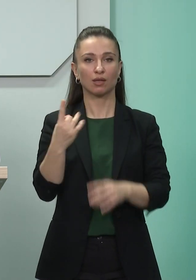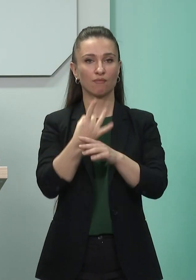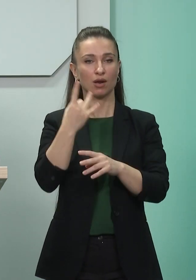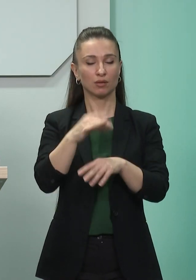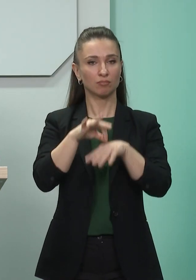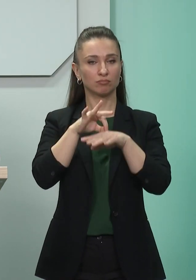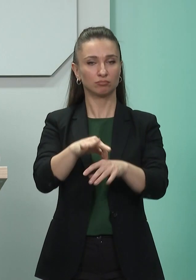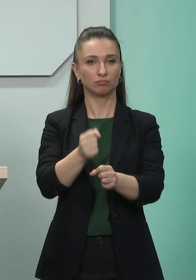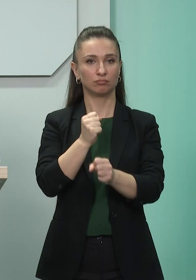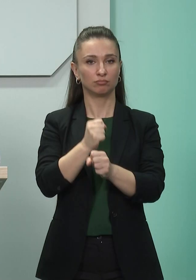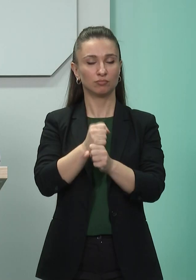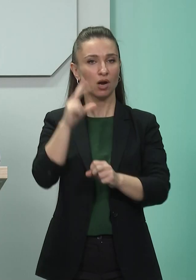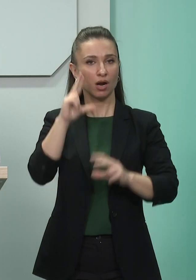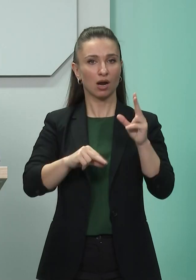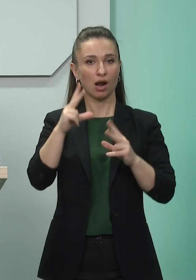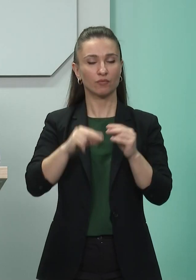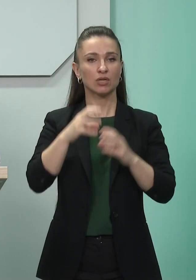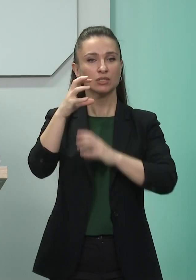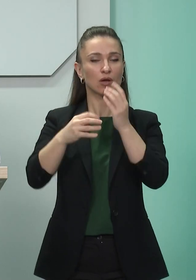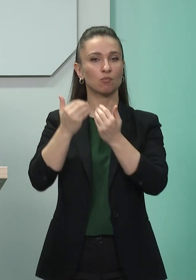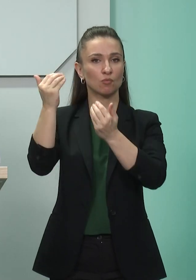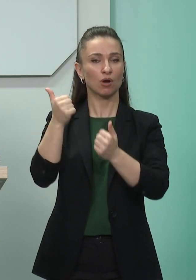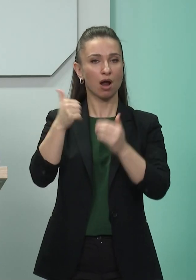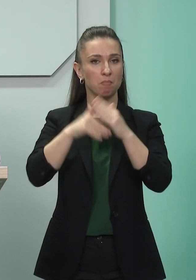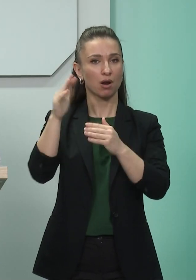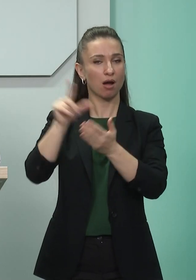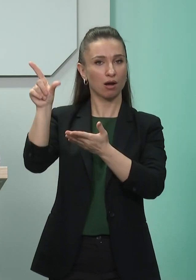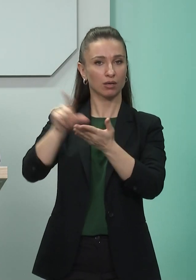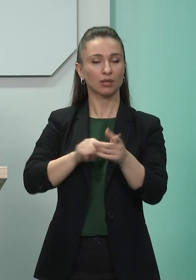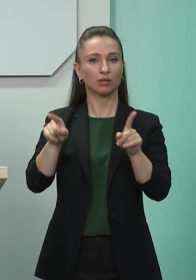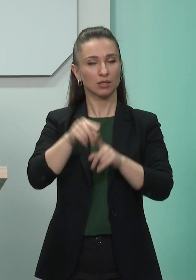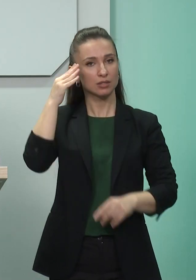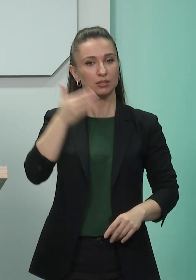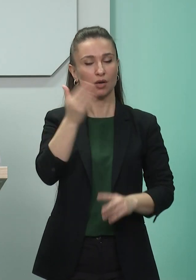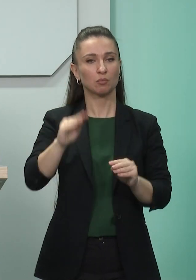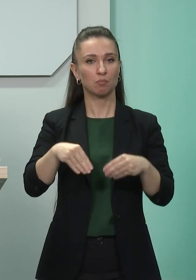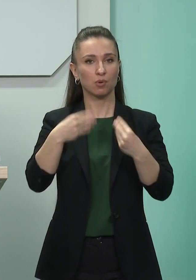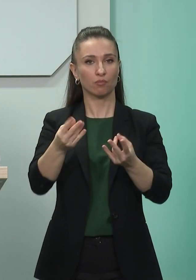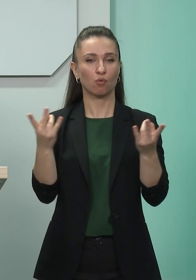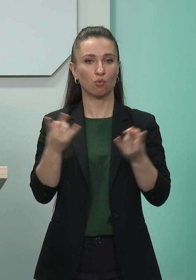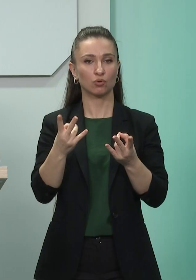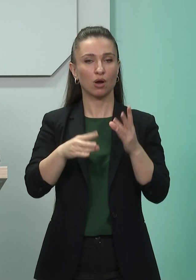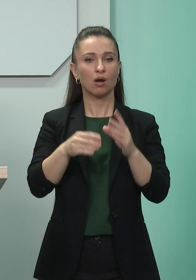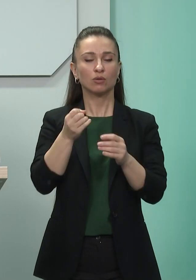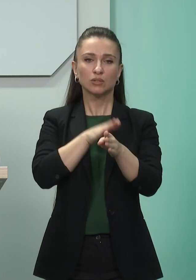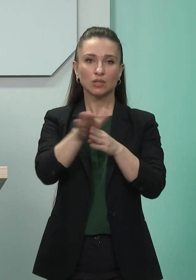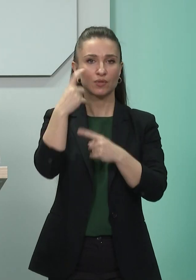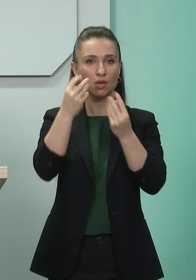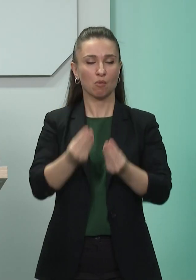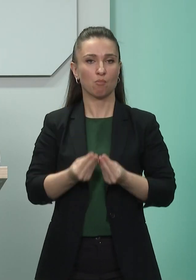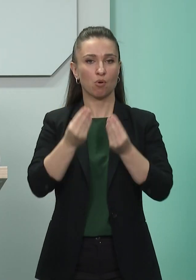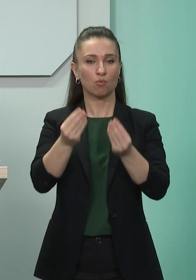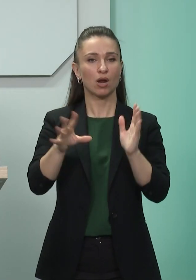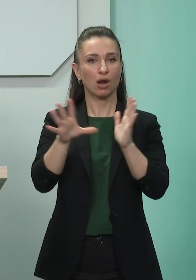ერთხელ განხორციელებით გაითვალისწინოს საერთაშორისო კარგი პრაქტიკა და საზოგადოებას მიაწოდოს ამომწურავი